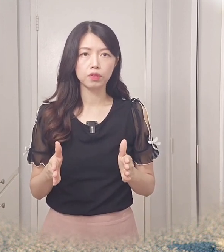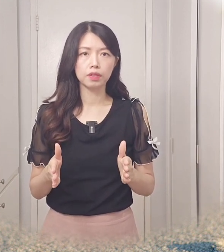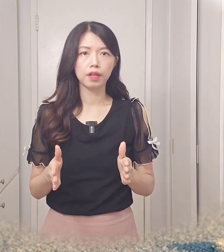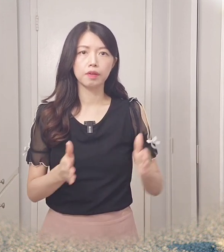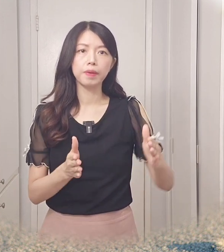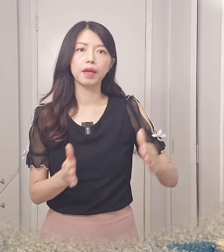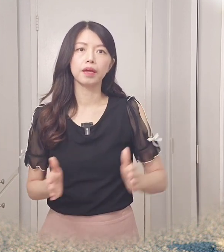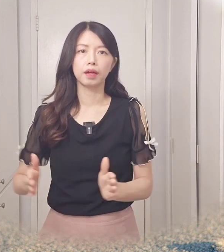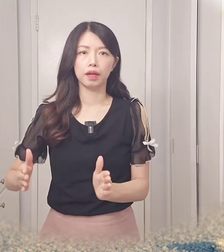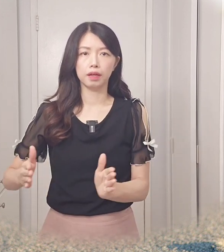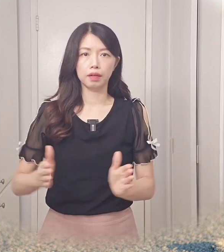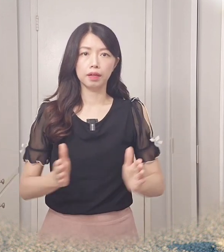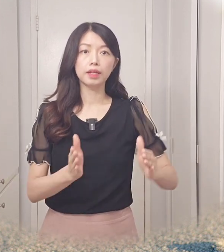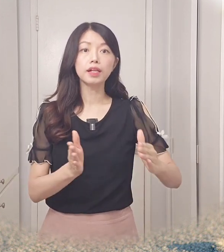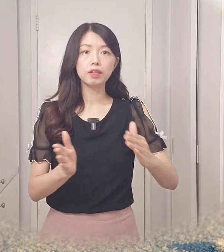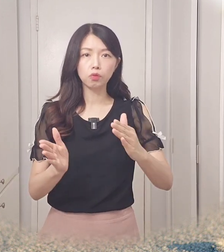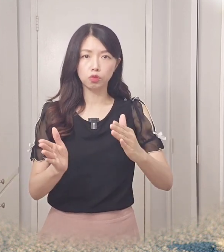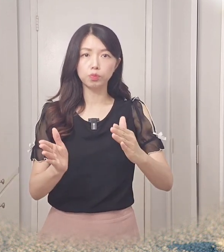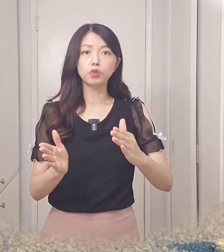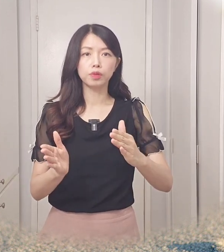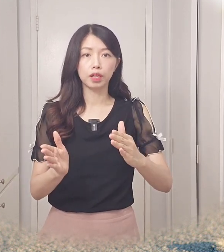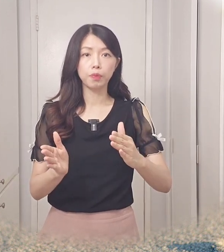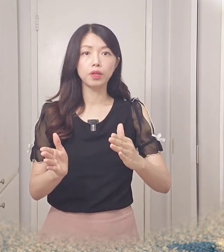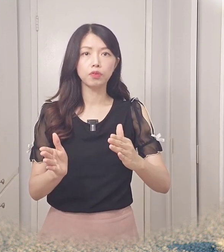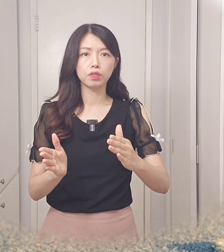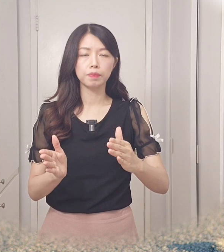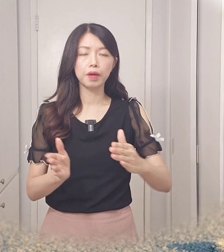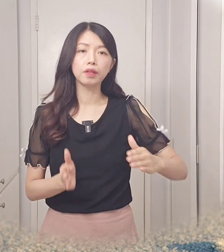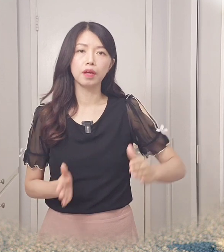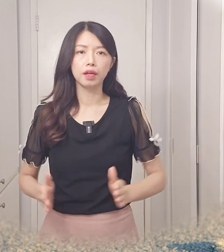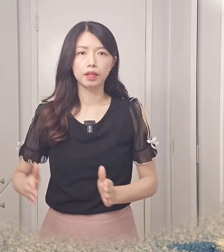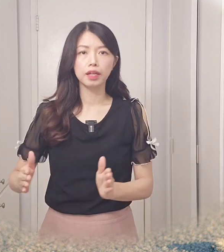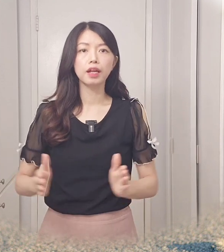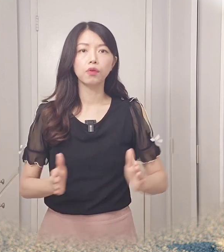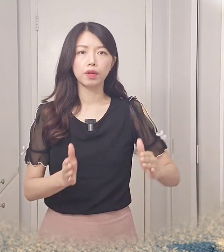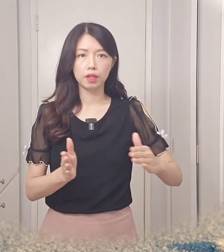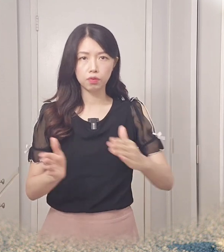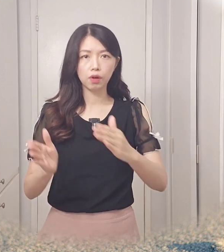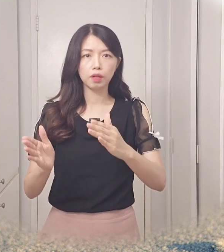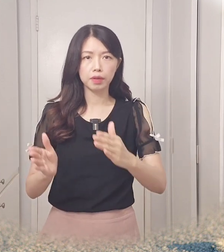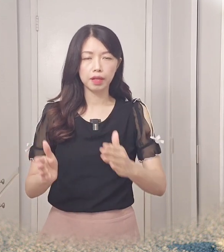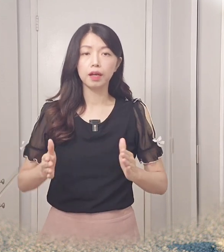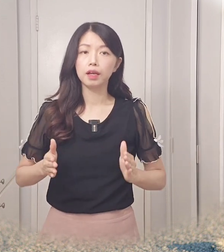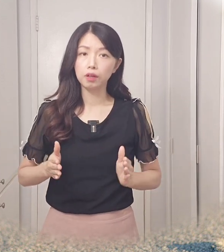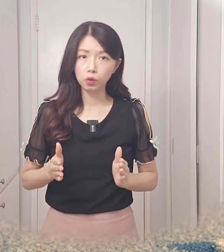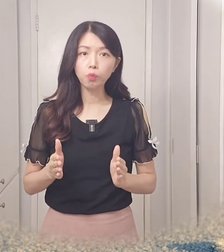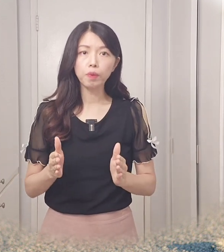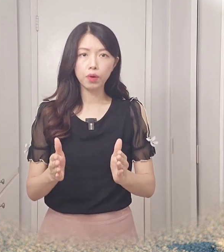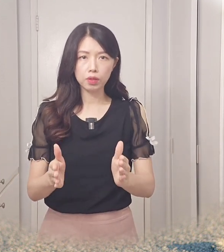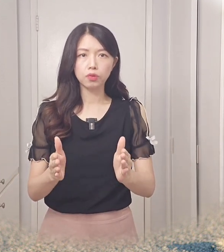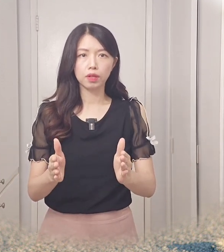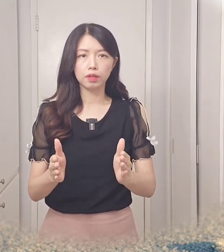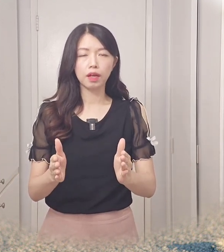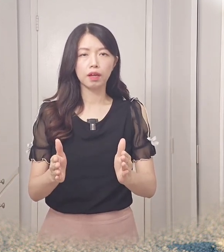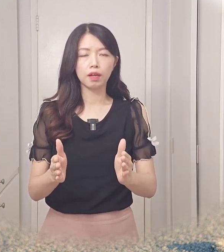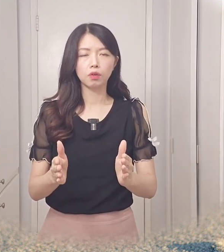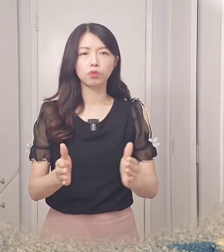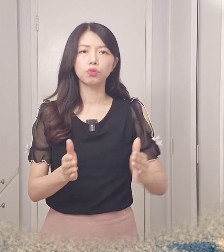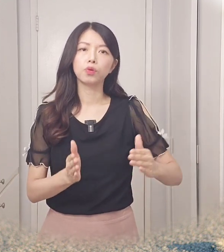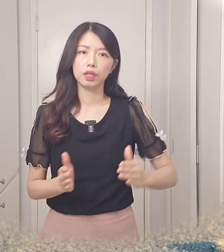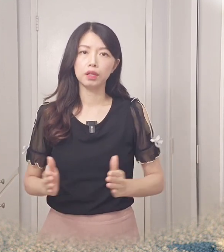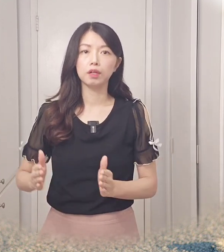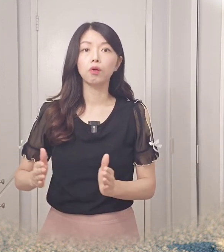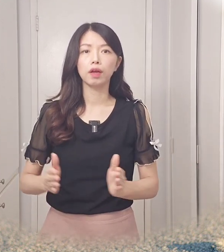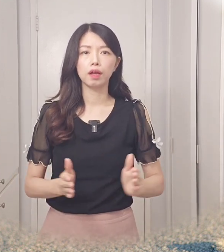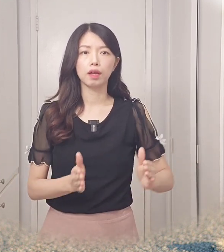보이게 해주신 다음에 길처럼 구불구불하게 표현해 주시면 길이라고 하는 뜻의 수어가 됩니다. 이렇게 똑바로 하셔도 되는데 전